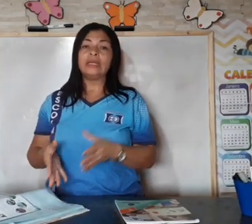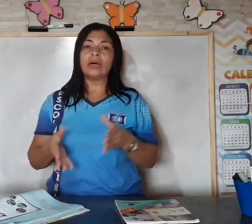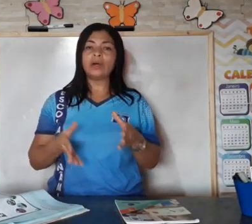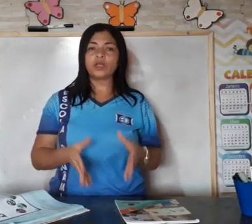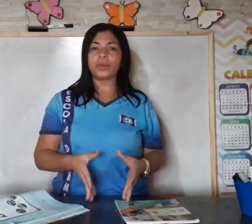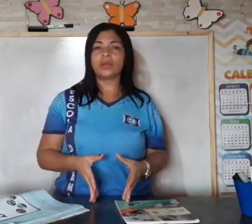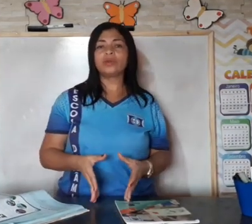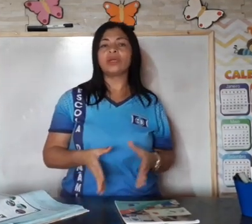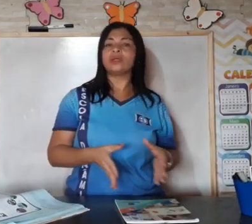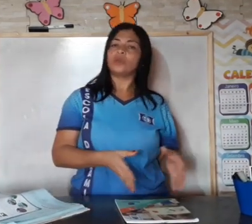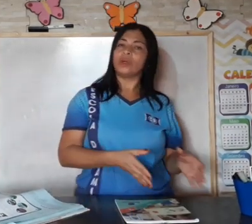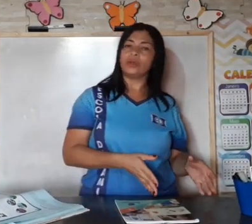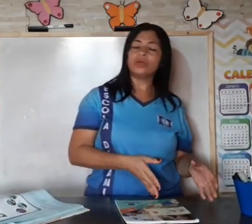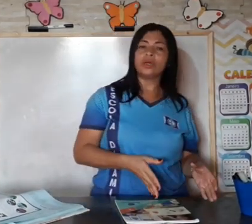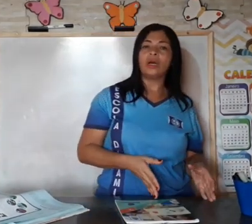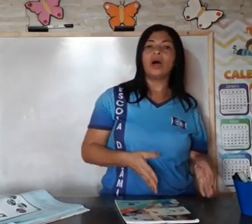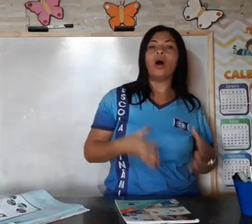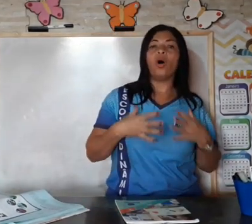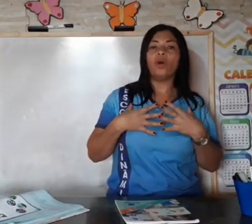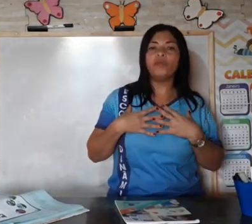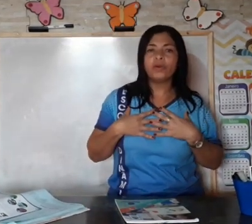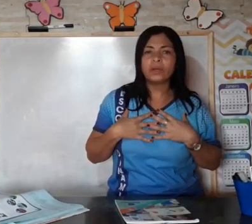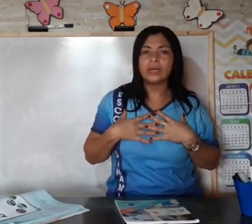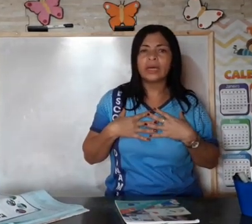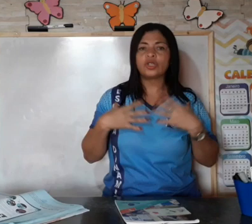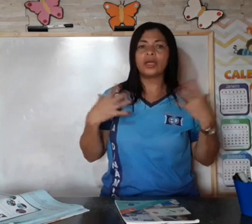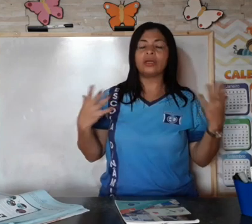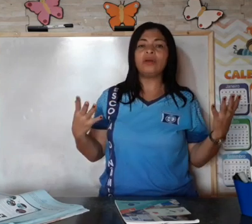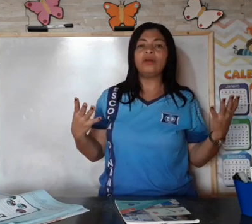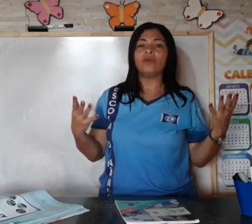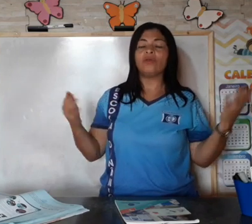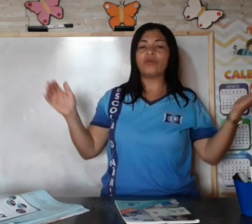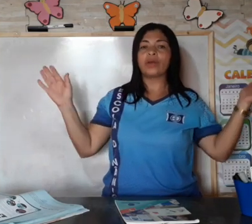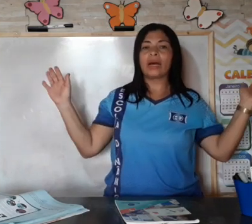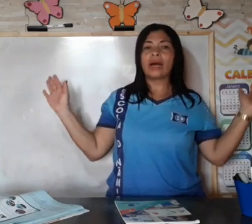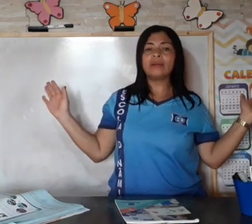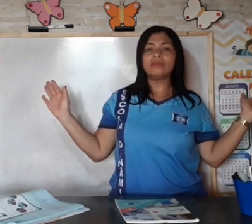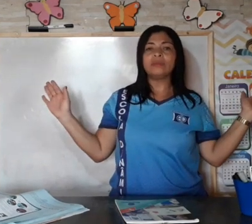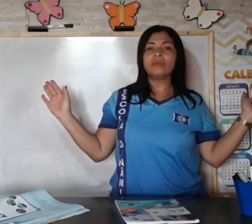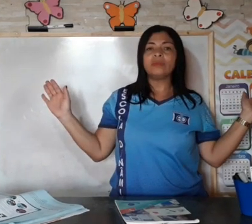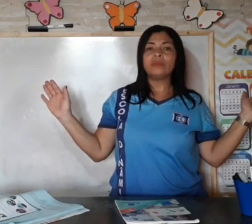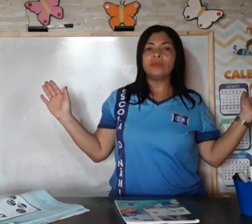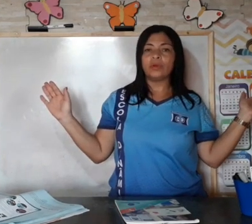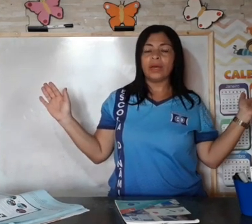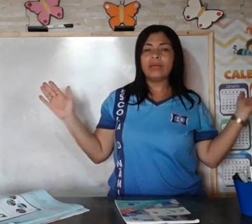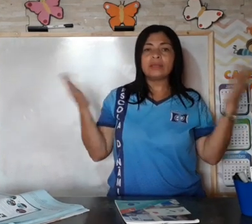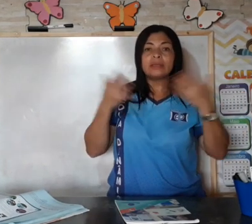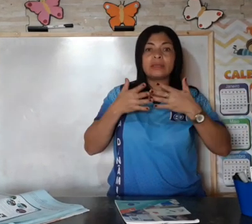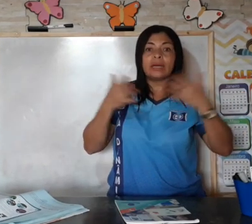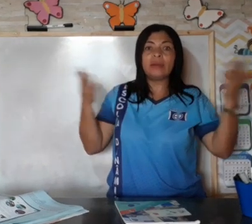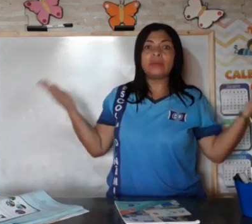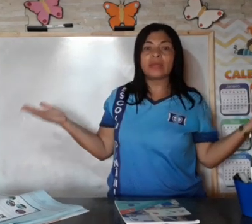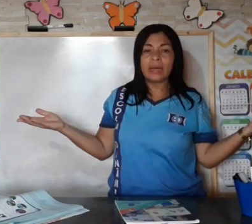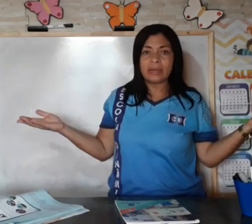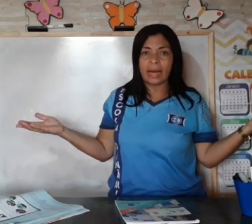não respeitam os seres humanos, óbvio que a gente vai ficar, não é? Sem ter